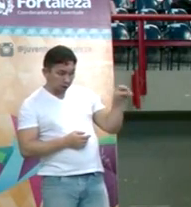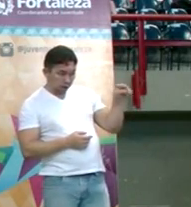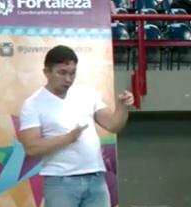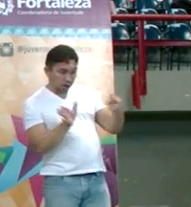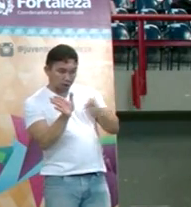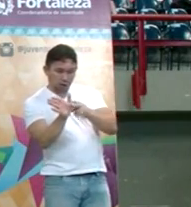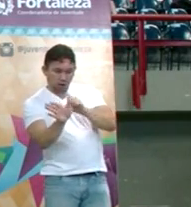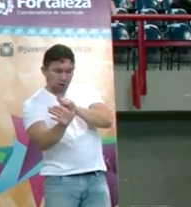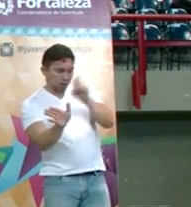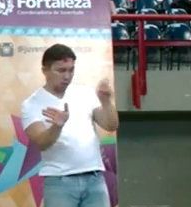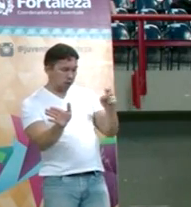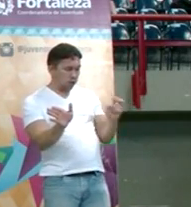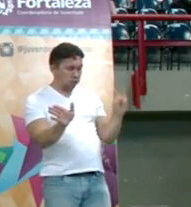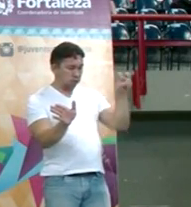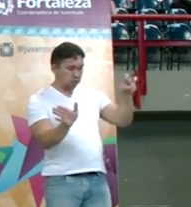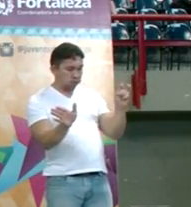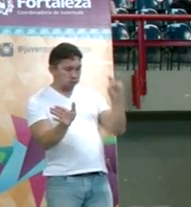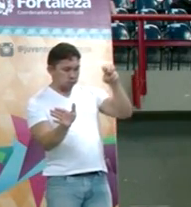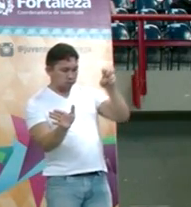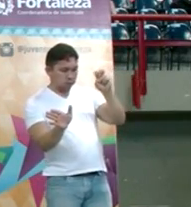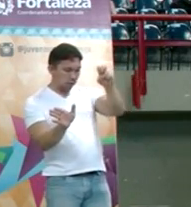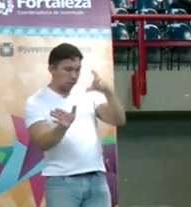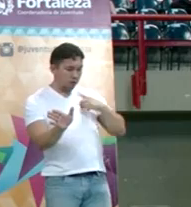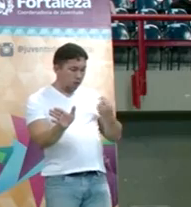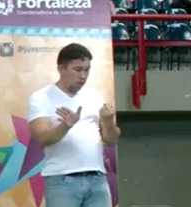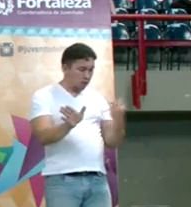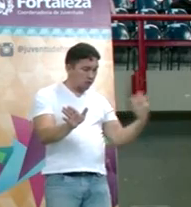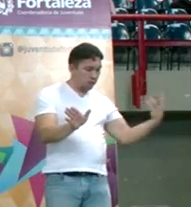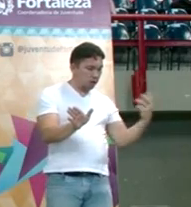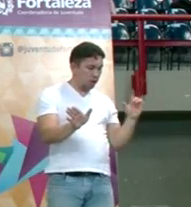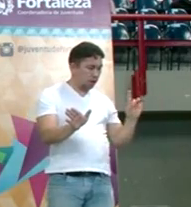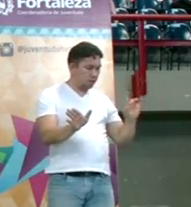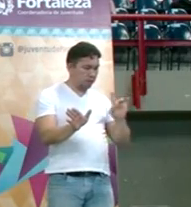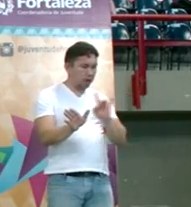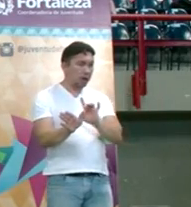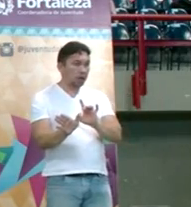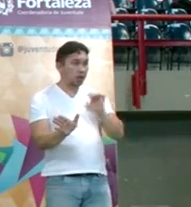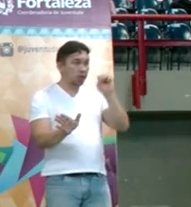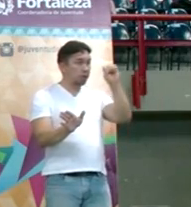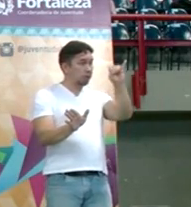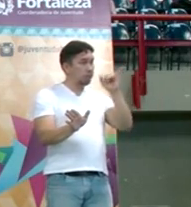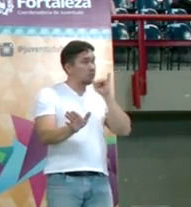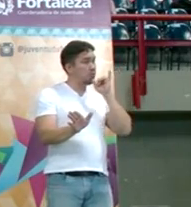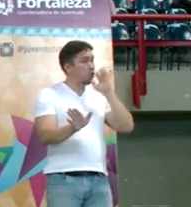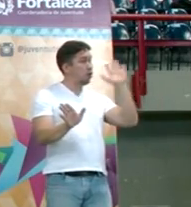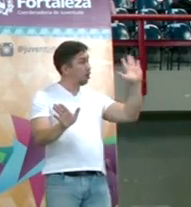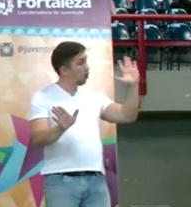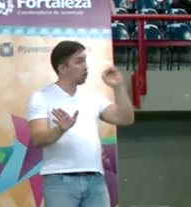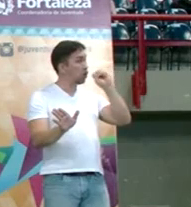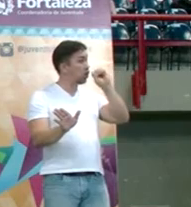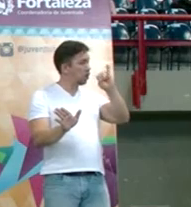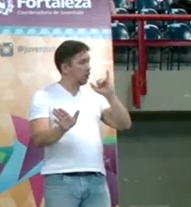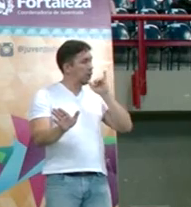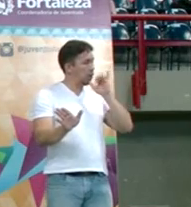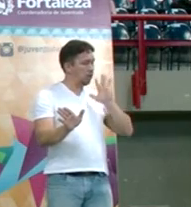desses que eu contei os saltos, se vai aparecer a mesma quantidade para todo mundo. Porque vamos supor, não é esse caso, mas vamos supor que do